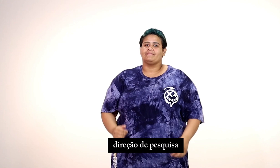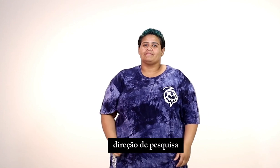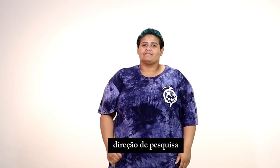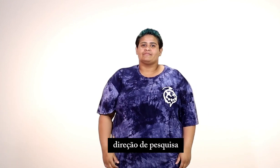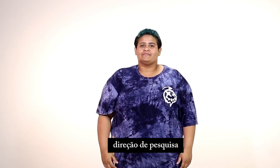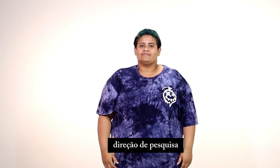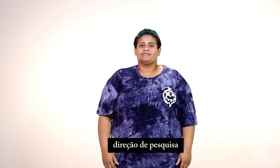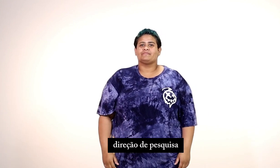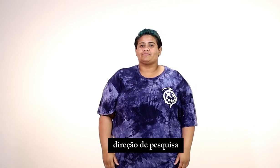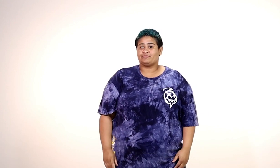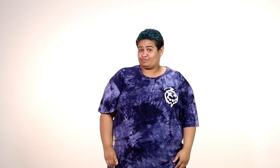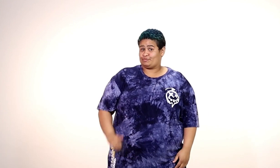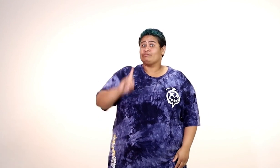direção de pesquisa,